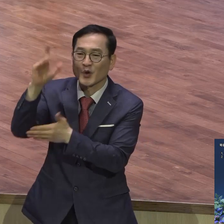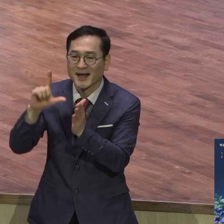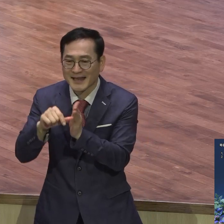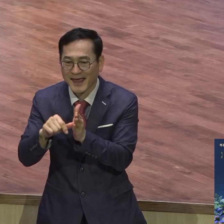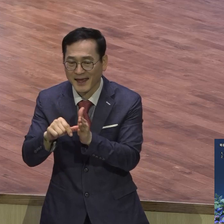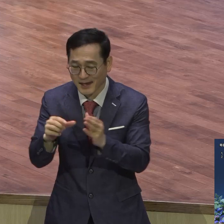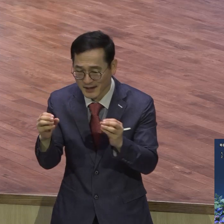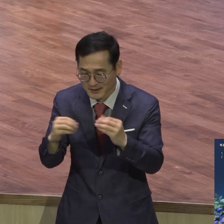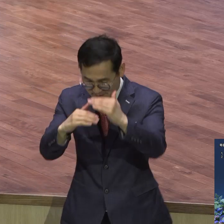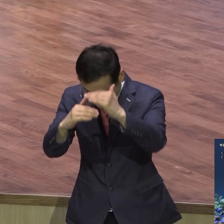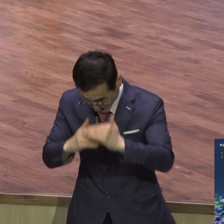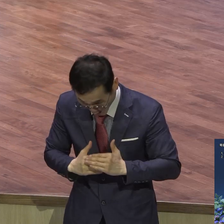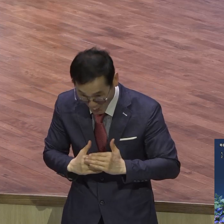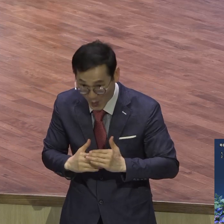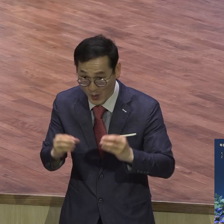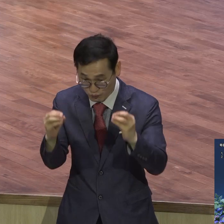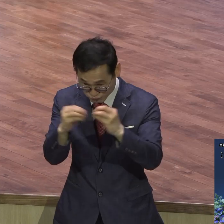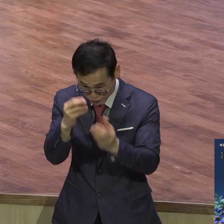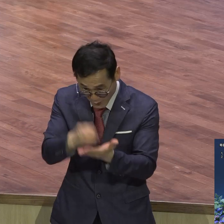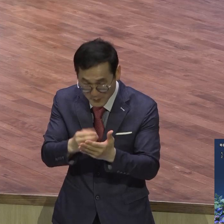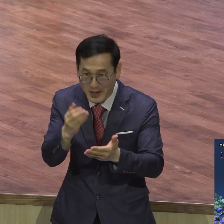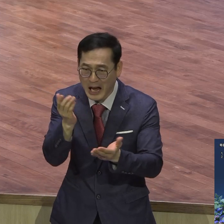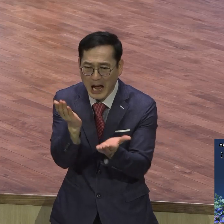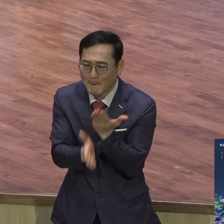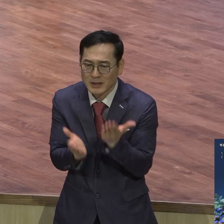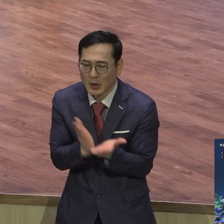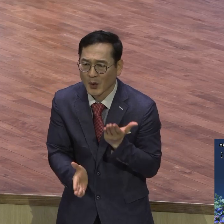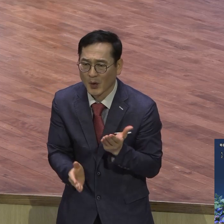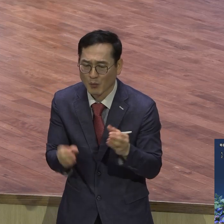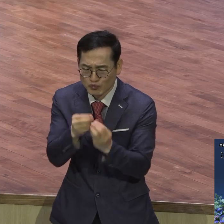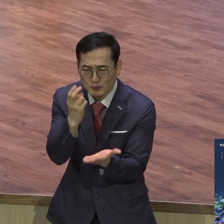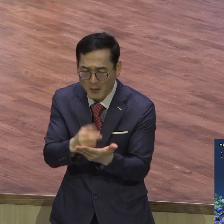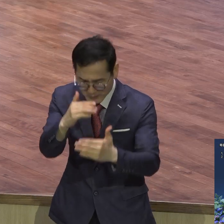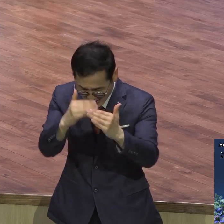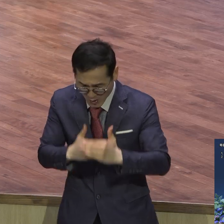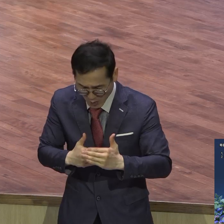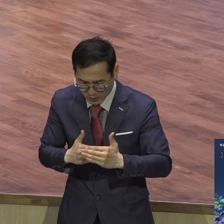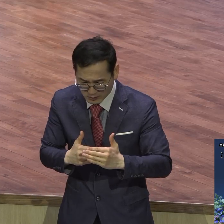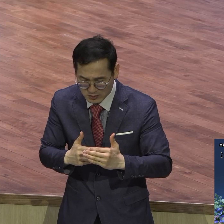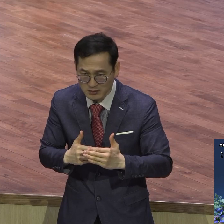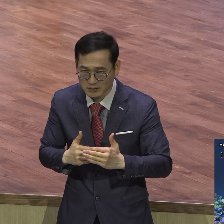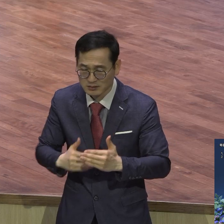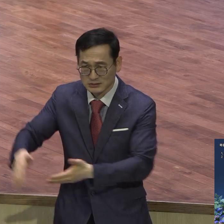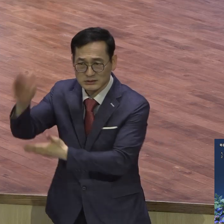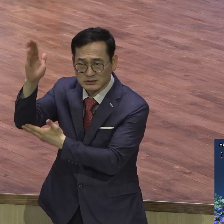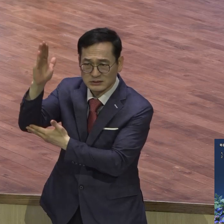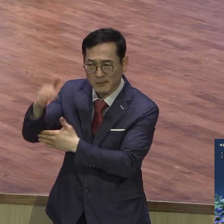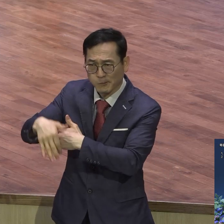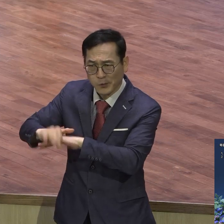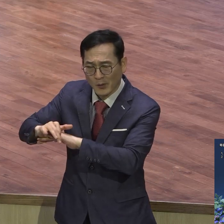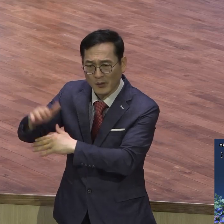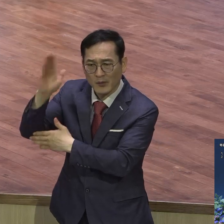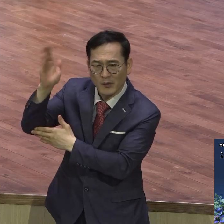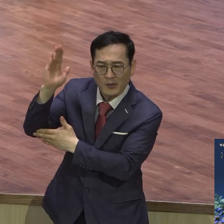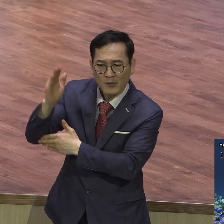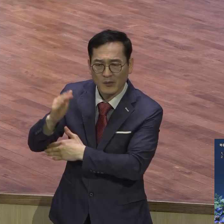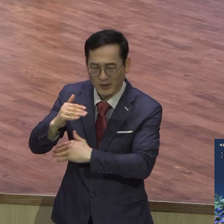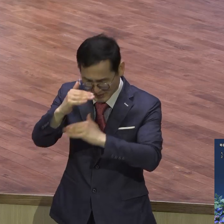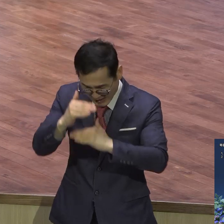중에서 문장이 안 맞아 설교 중에서 문법과 틀린 말이 너무 많아 한두 마디가 아니라